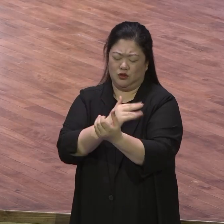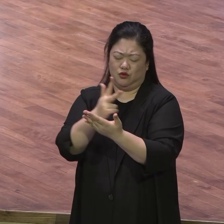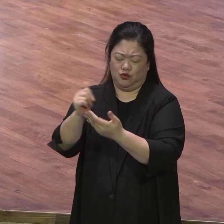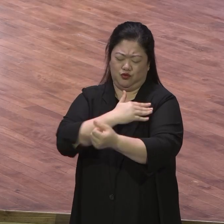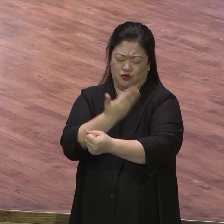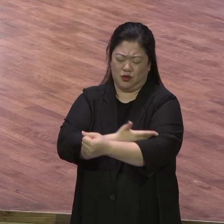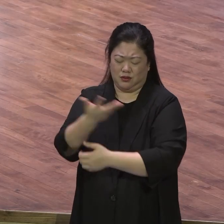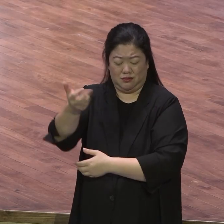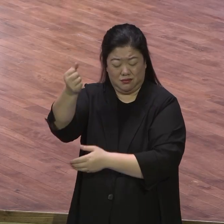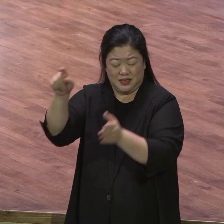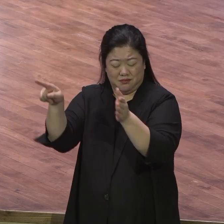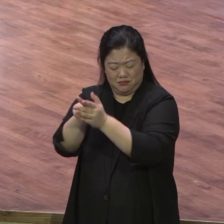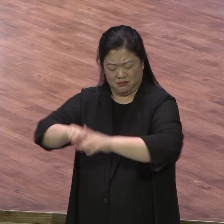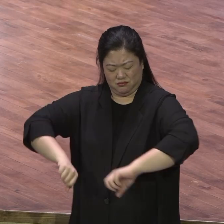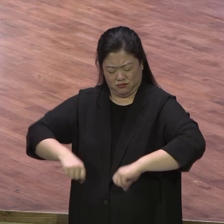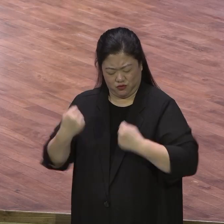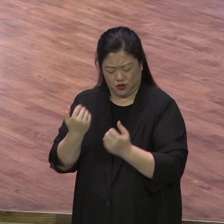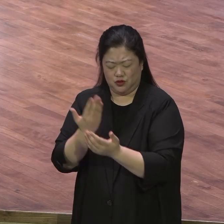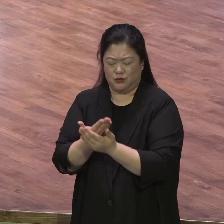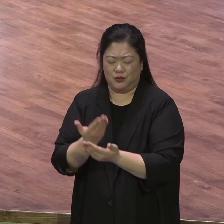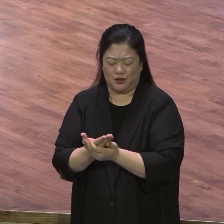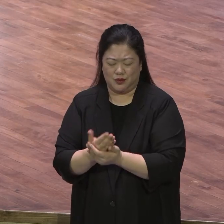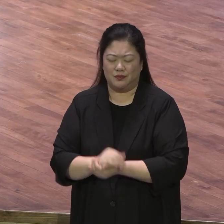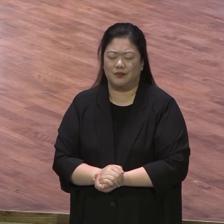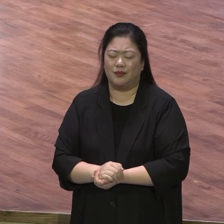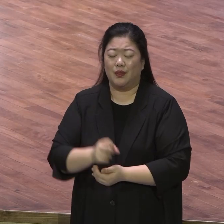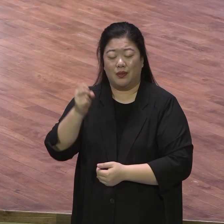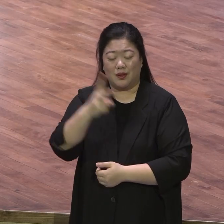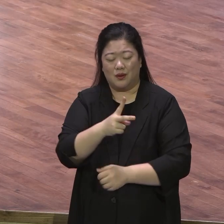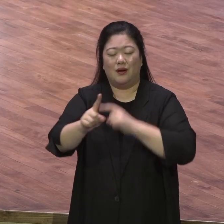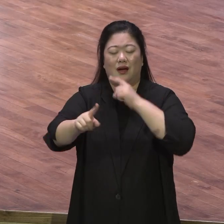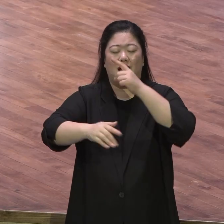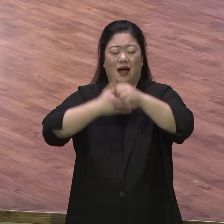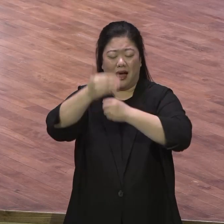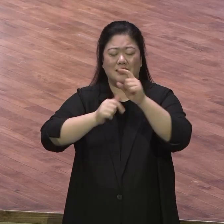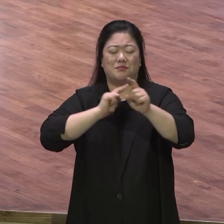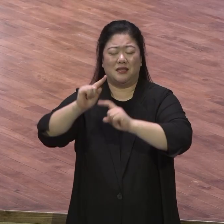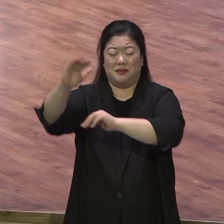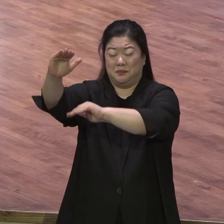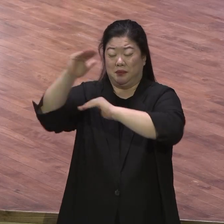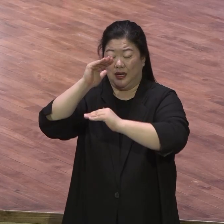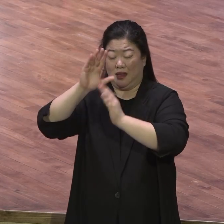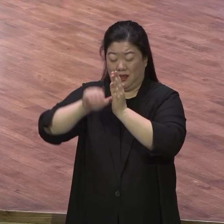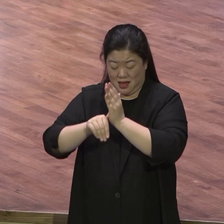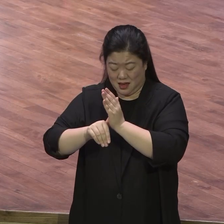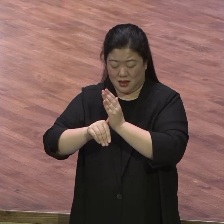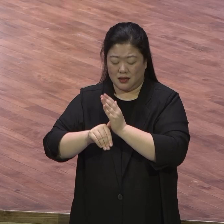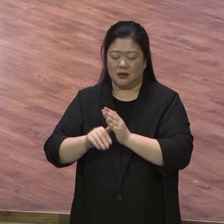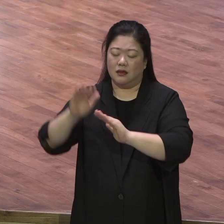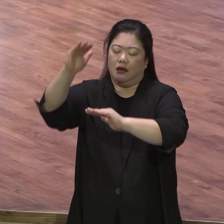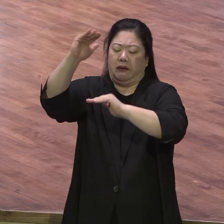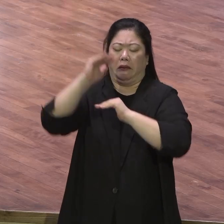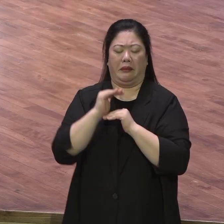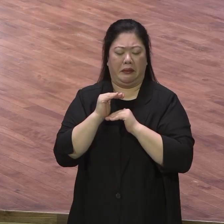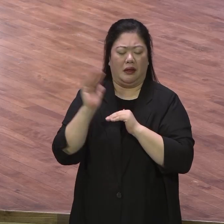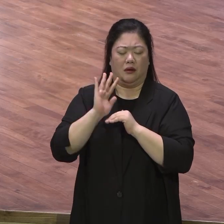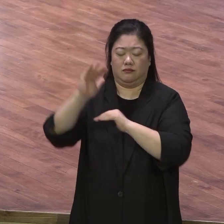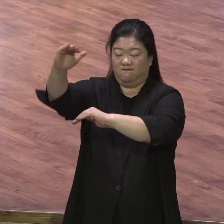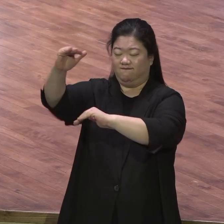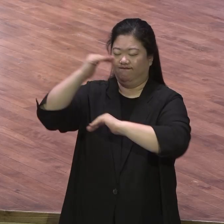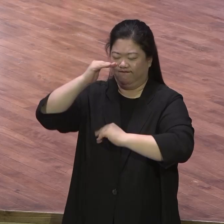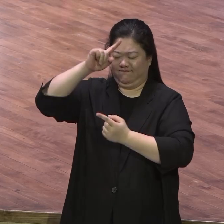도와 주옵소서 말씀을 들을 때에 그 말씀이 내 삶 속에 완전히 주님의 잘받긴 모처럼 참으로